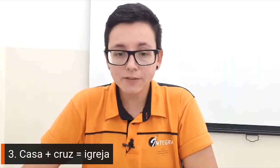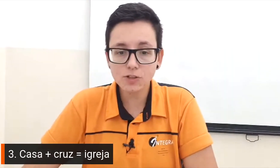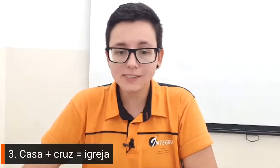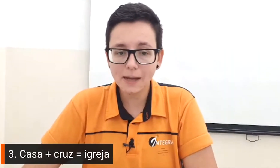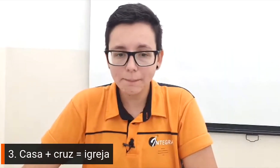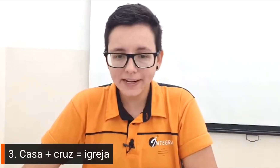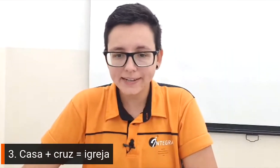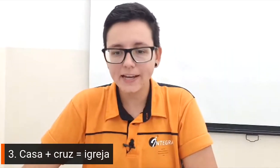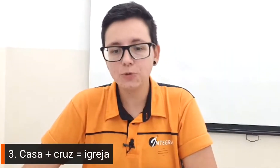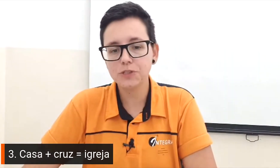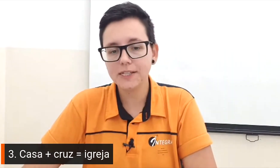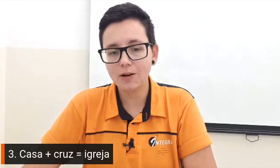você aprendeu o sinal de